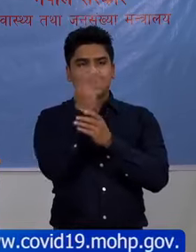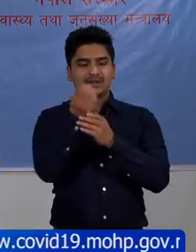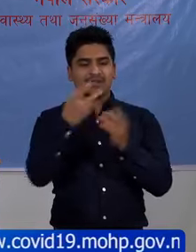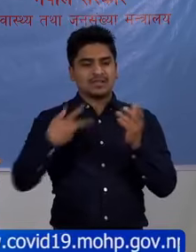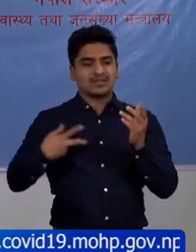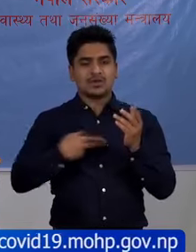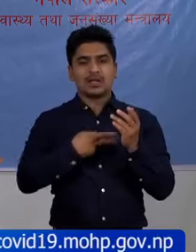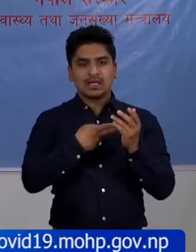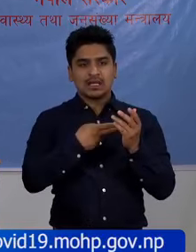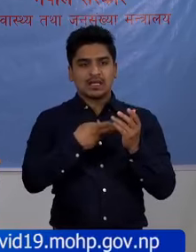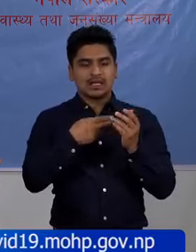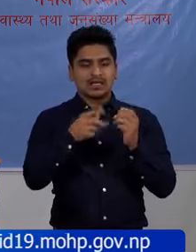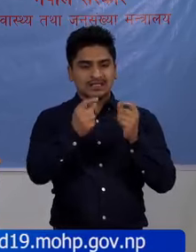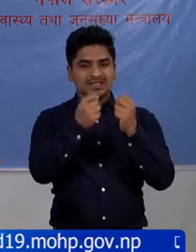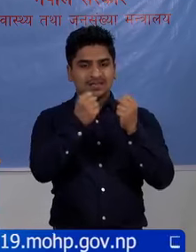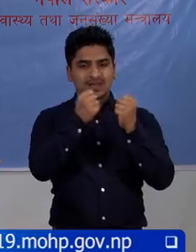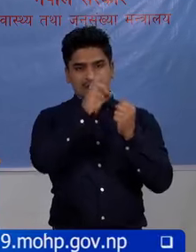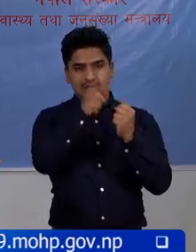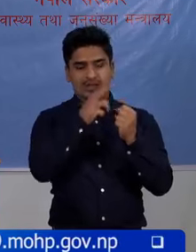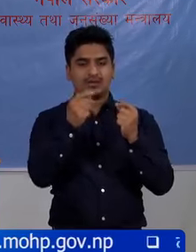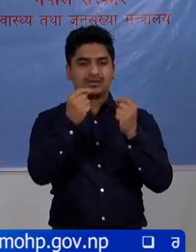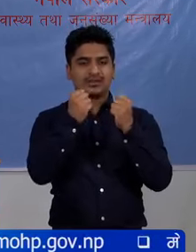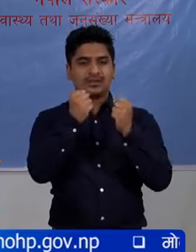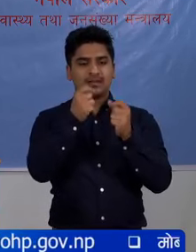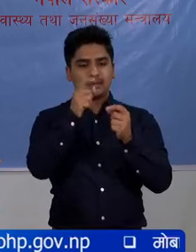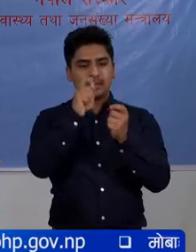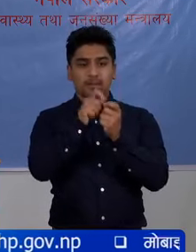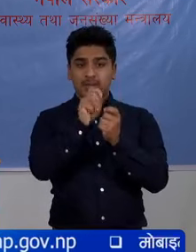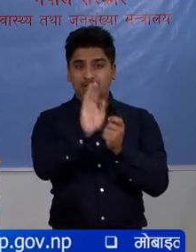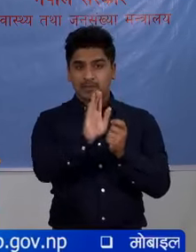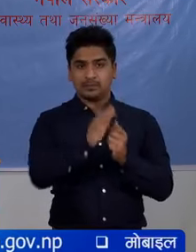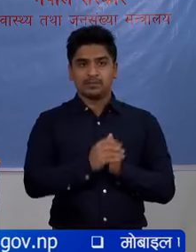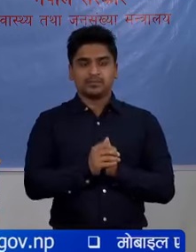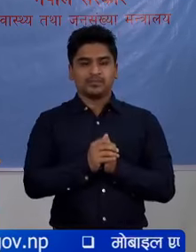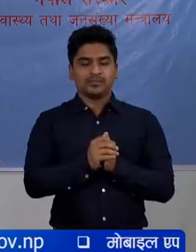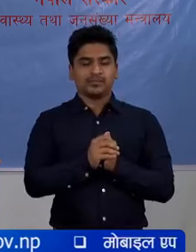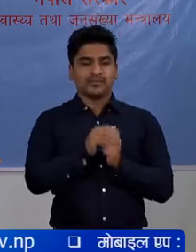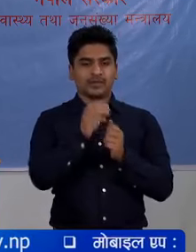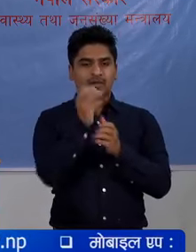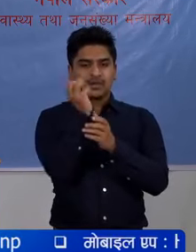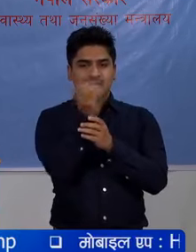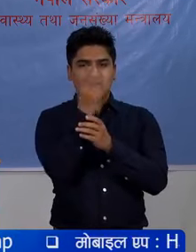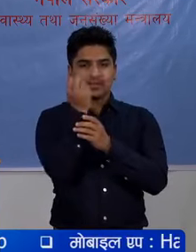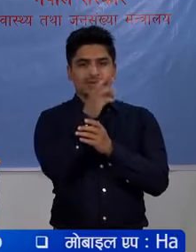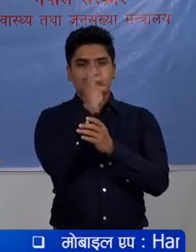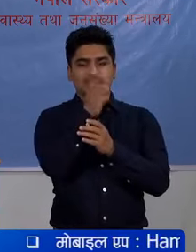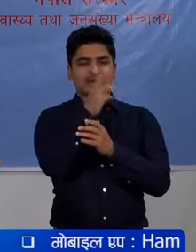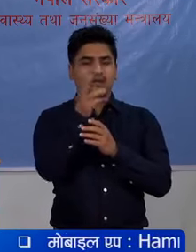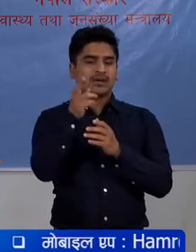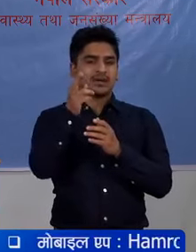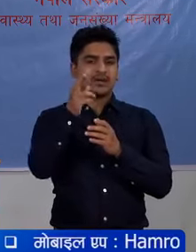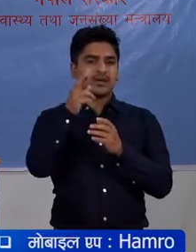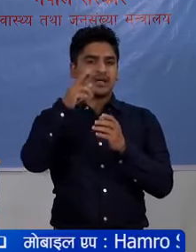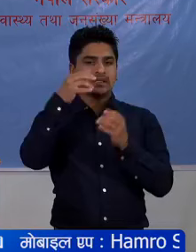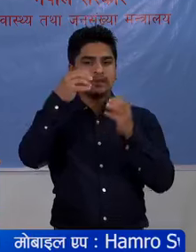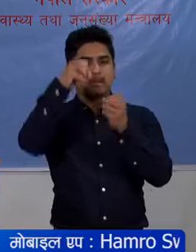सल्लेक्रिया को छेमता रा दच्यता काइम राख्ये को छा रा अर्जेंट रा इलेक्टिव सर्जेरी लाई